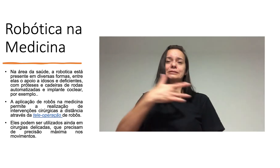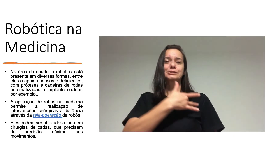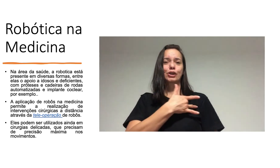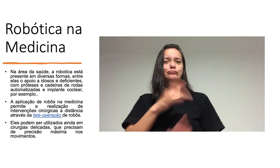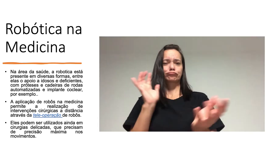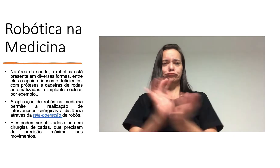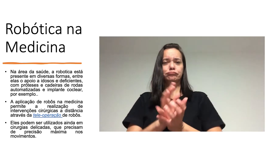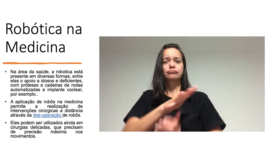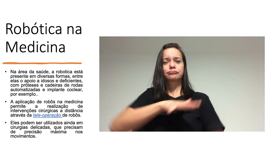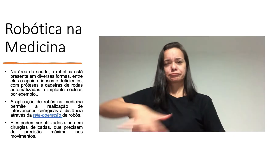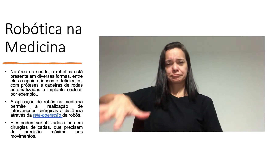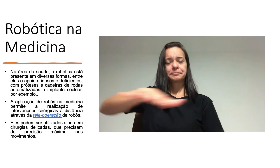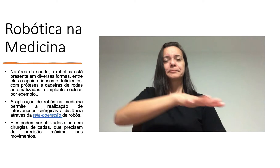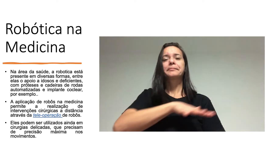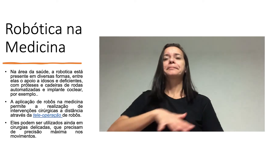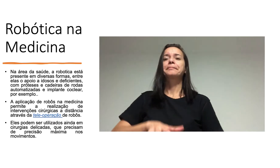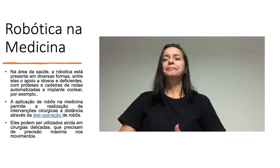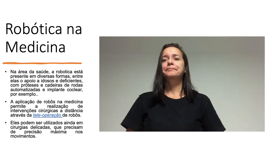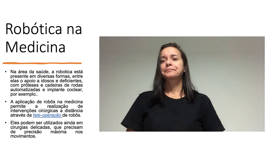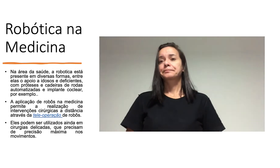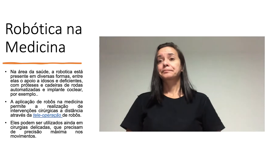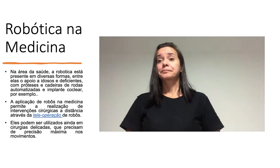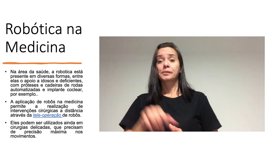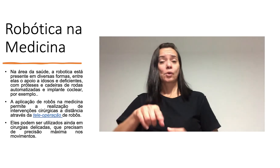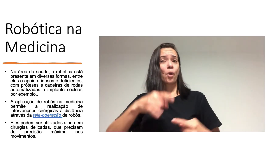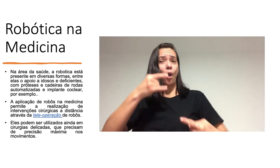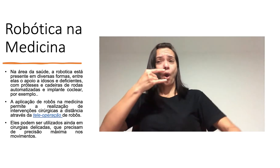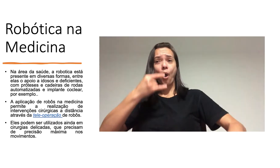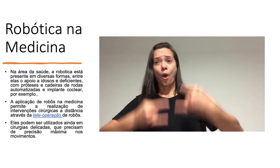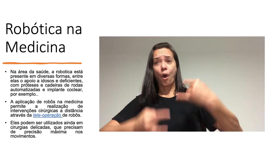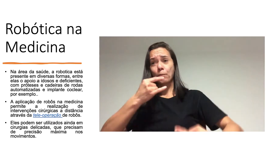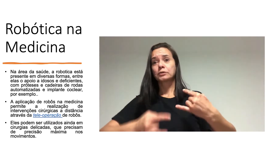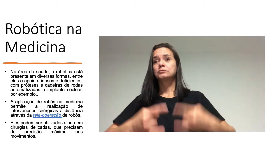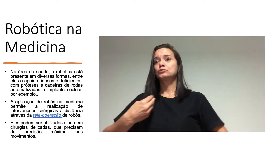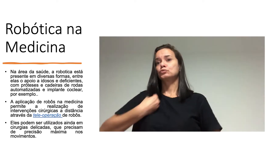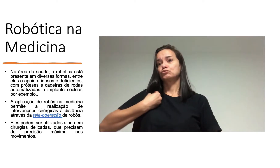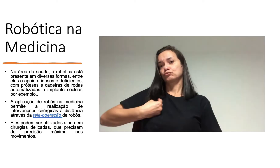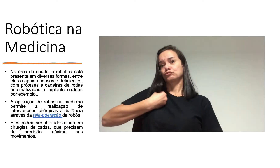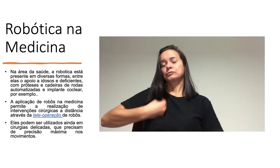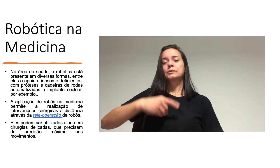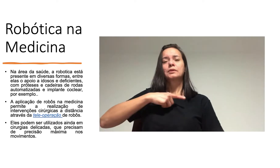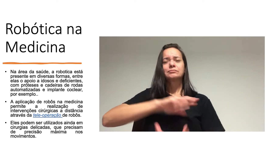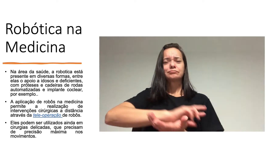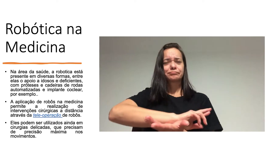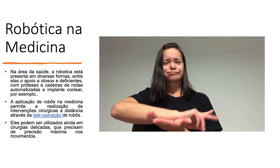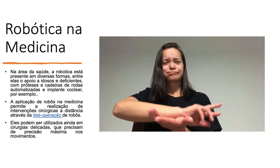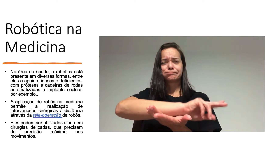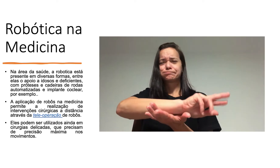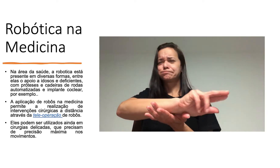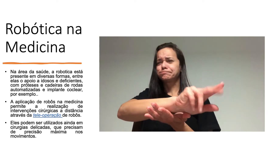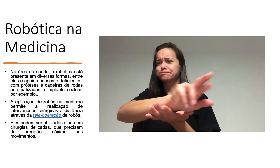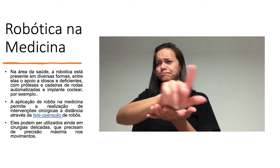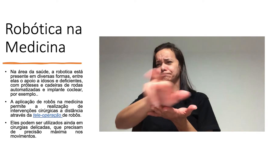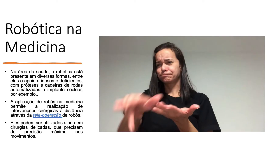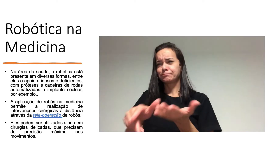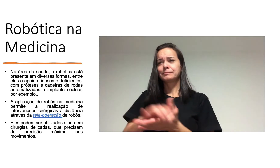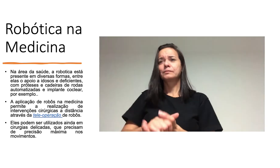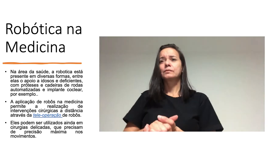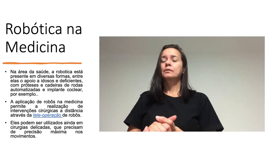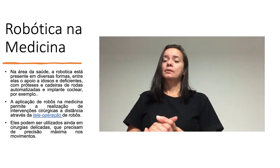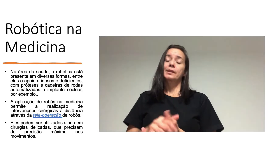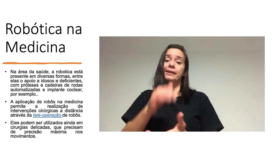Na área da saúde, a robótica está presente de diversas